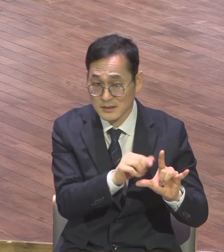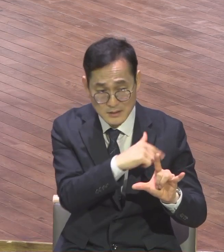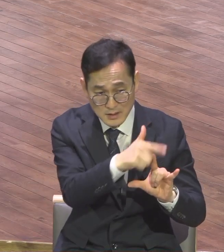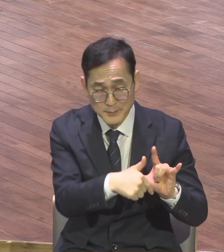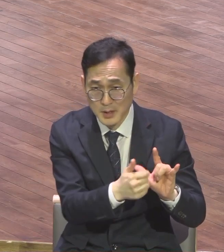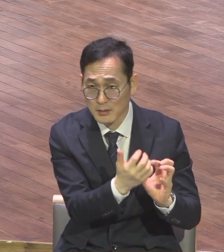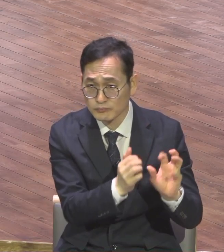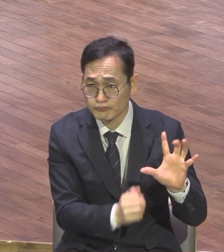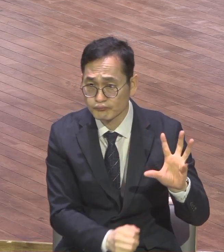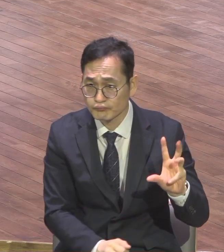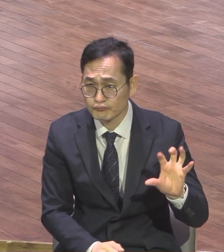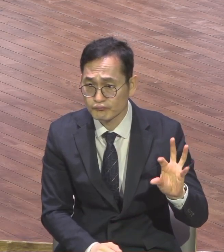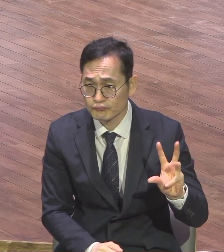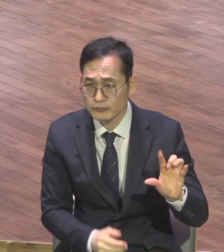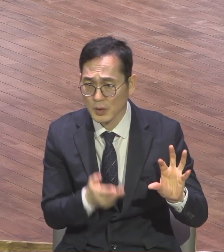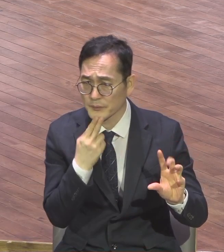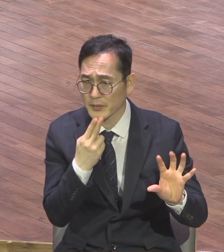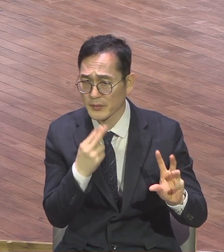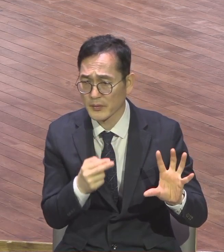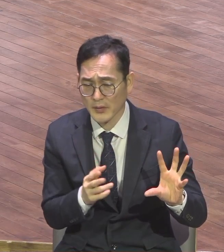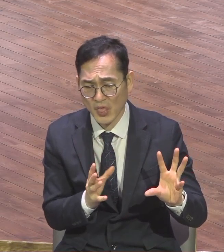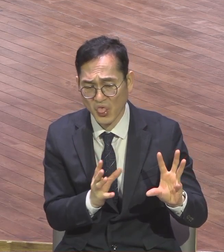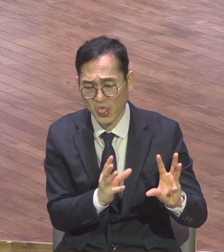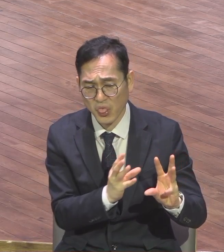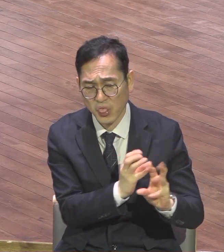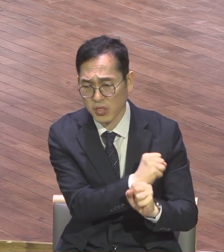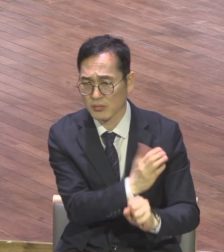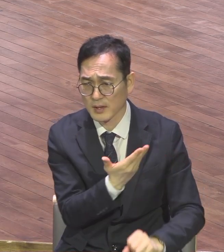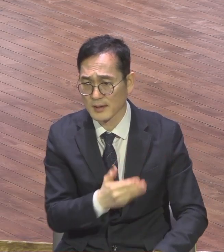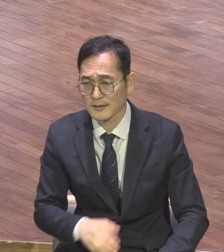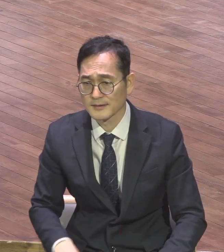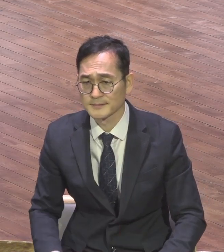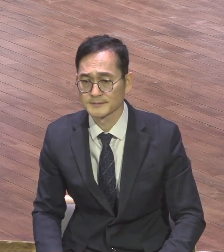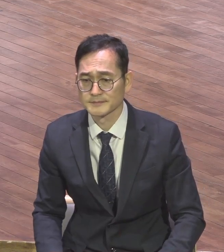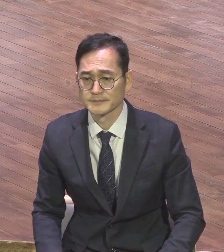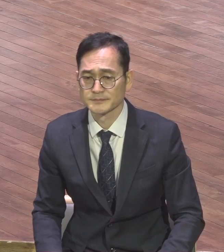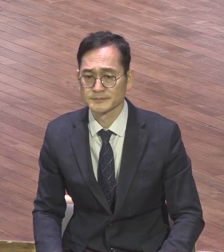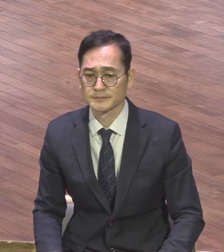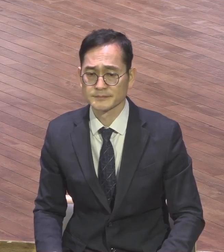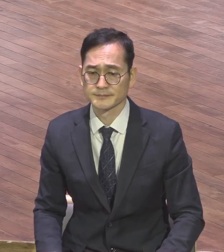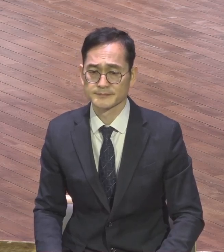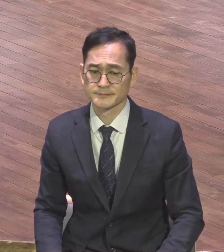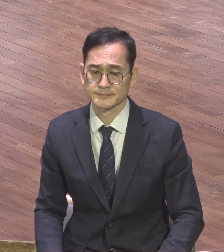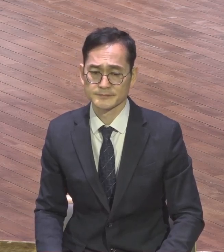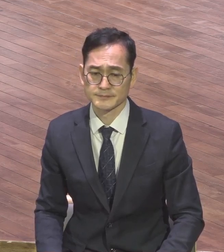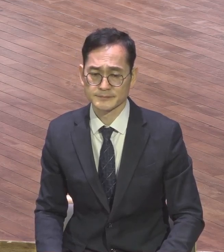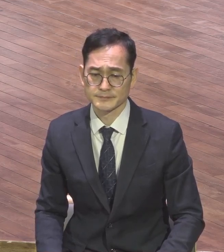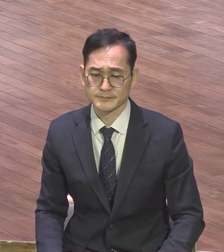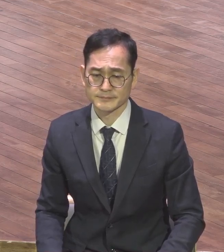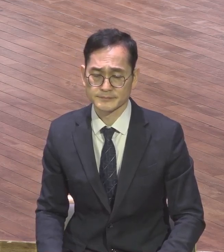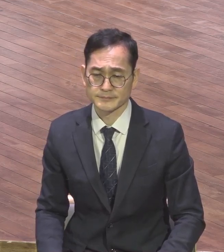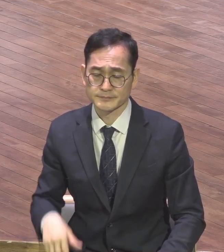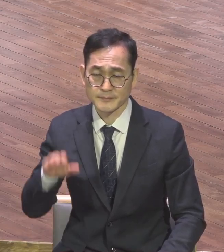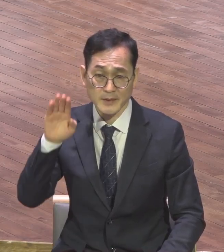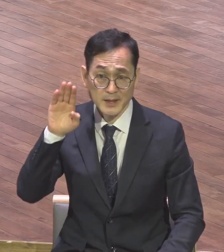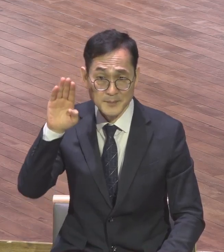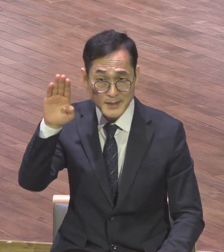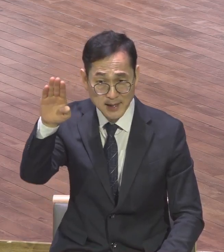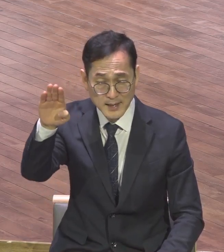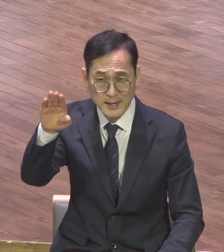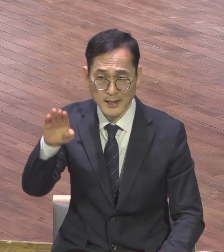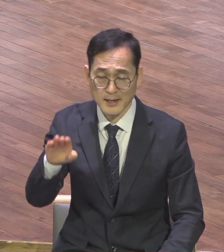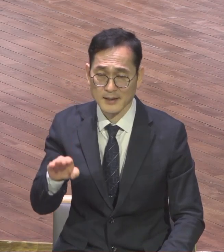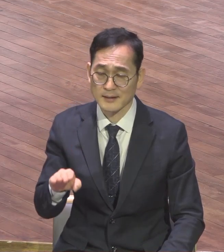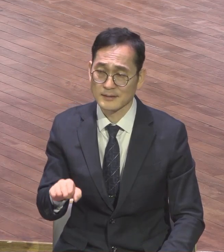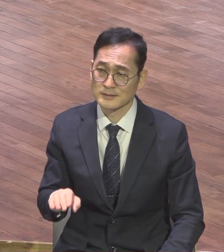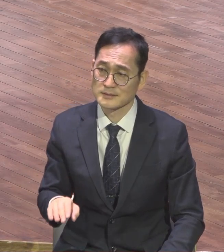우주 종말이 옵니다. 우리는 이렇게 미래에 일어날 일을 미리 보면서 신앙생활을 하고 있습니다. 우리가 해야